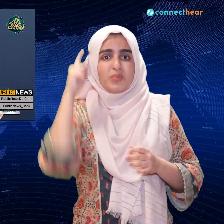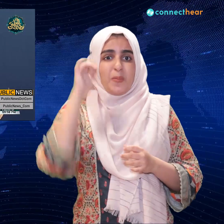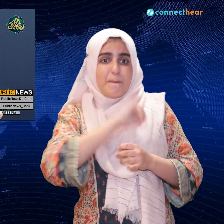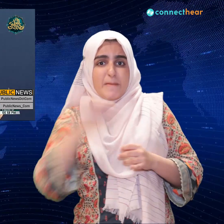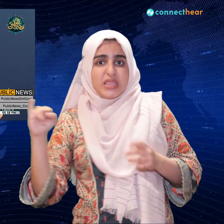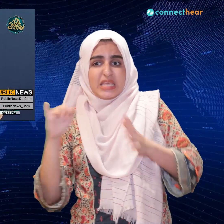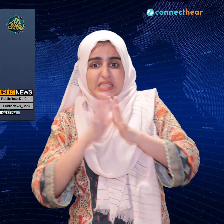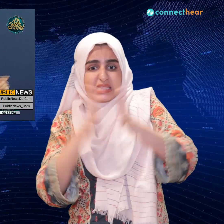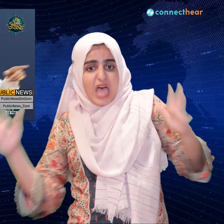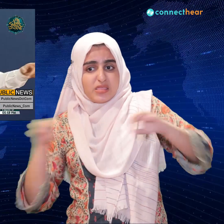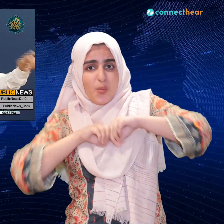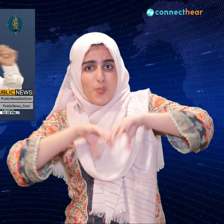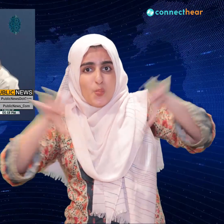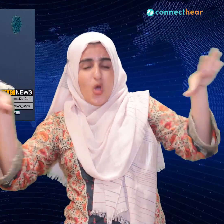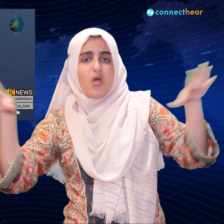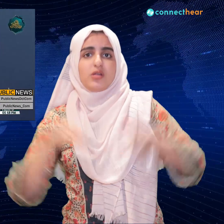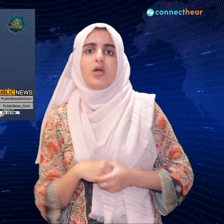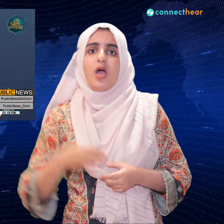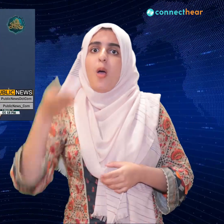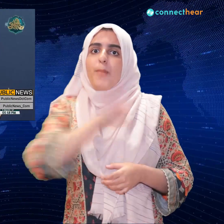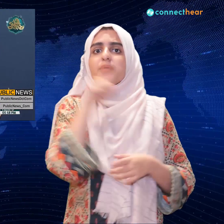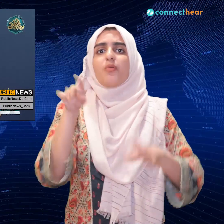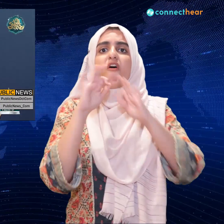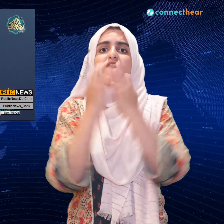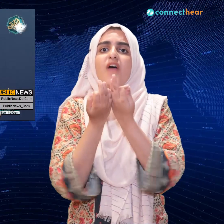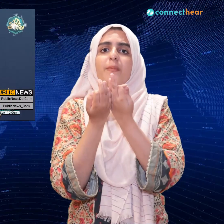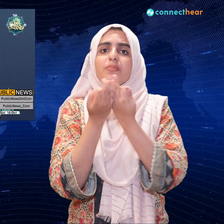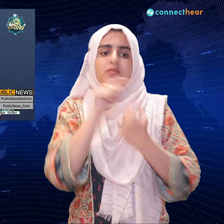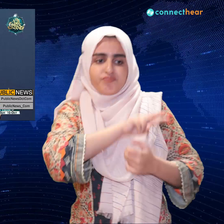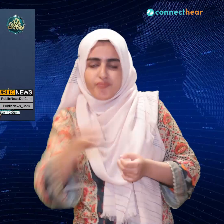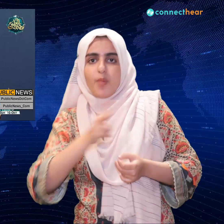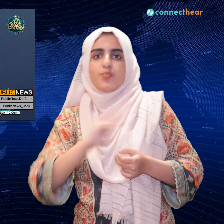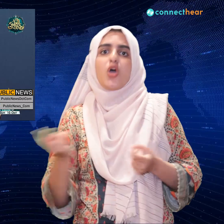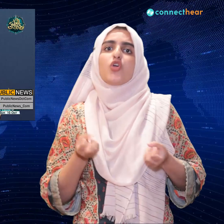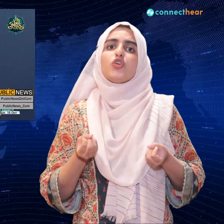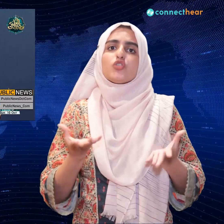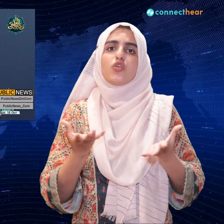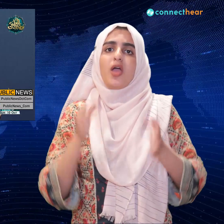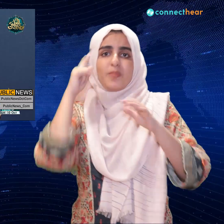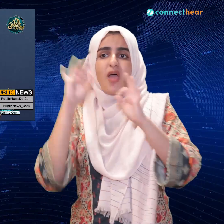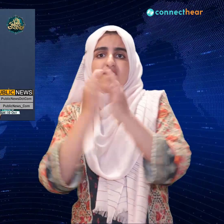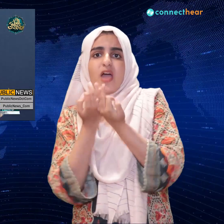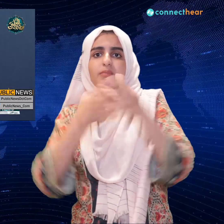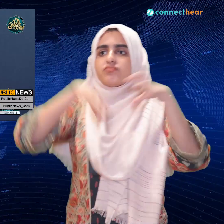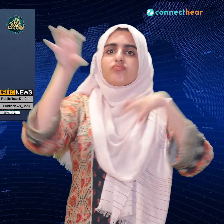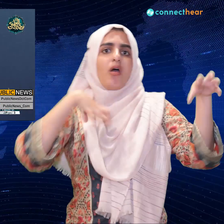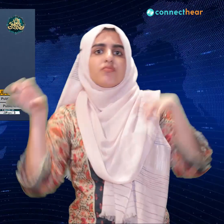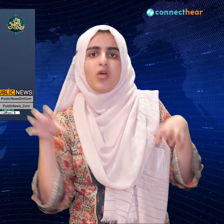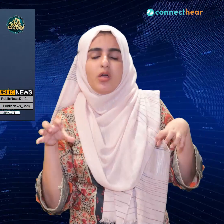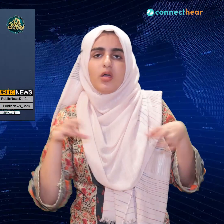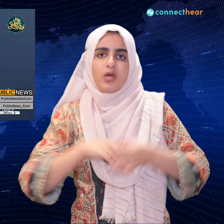گئی، اس کا ڈائریکٹ امپیکٹ پڑا ان کے فیملی سسٹم کے اوپر، خاندانی نظام کے اوپر ڈائریکٹ۔